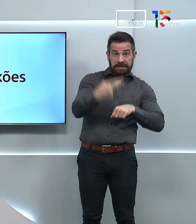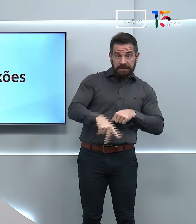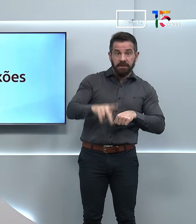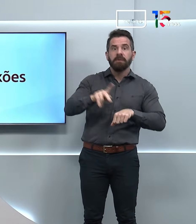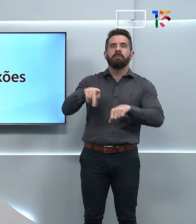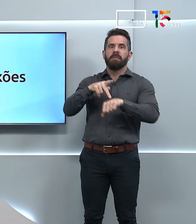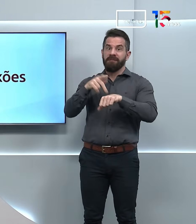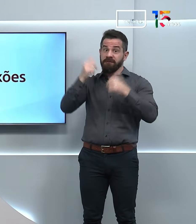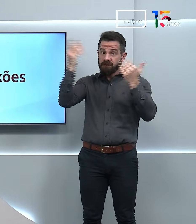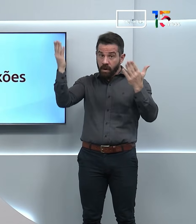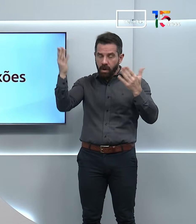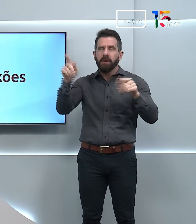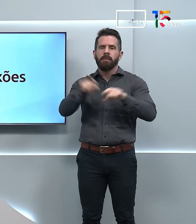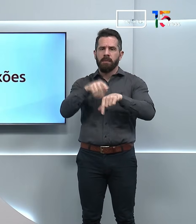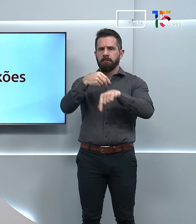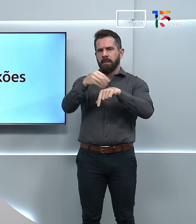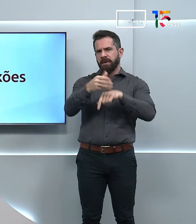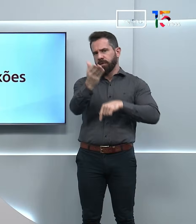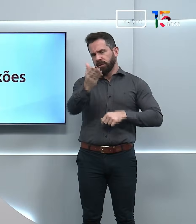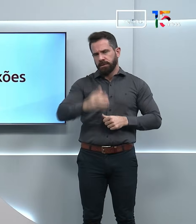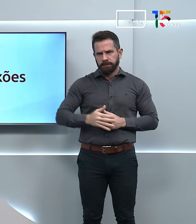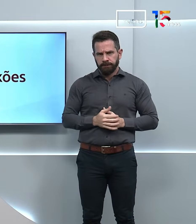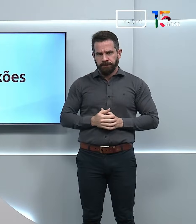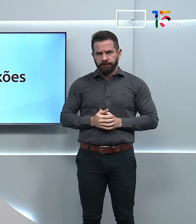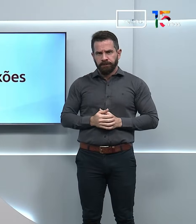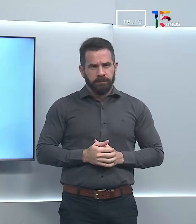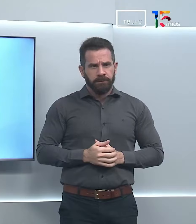nacionais e internacionais.